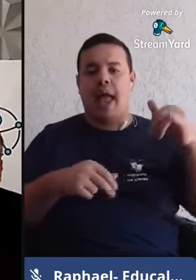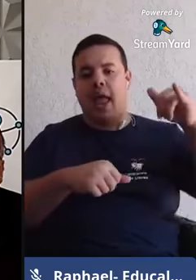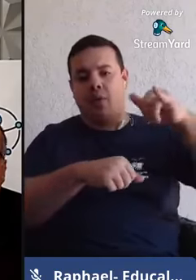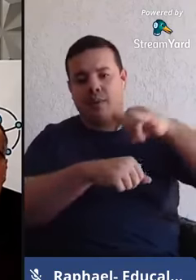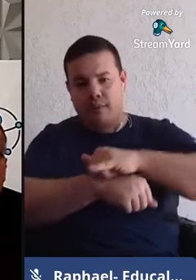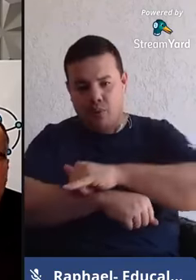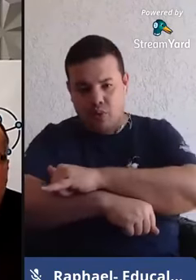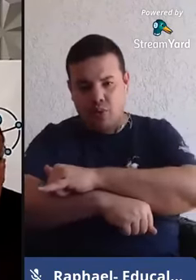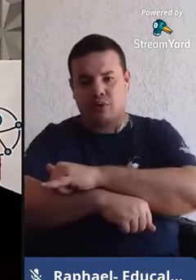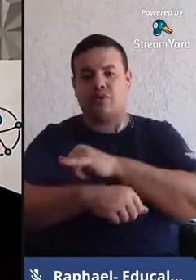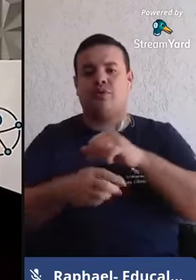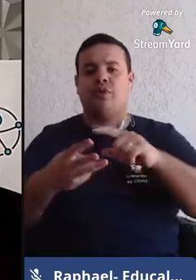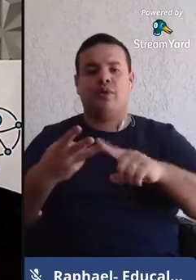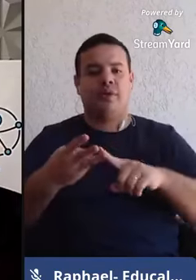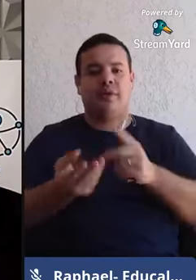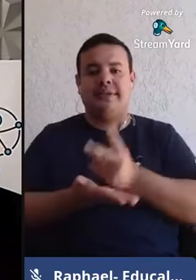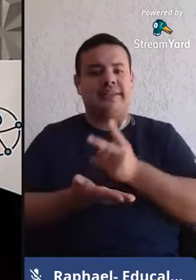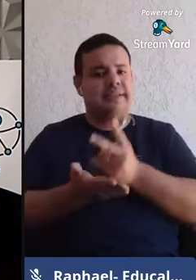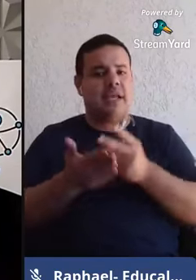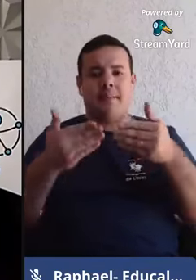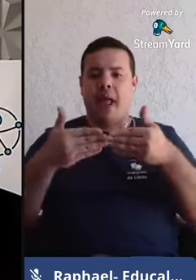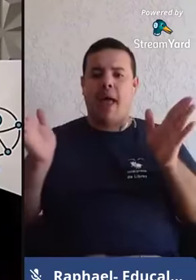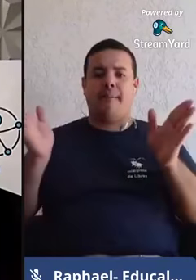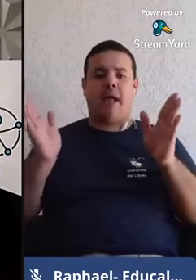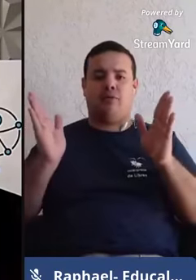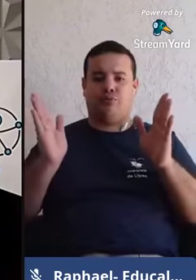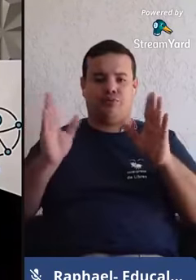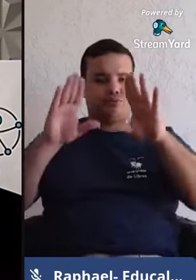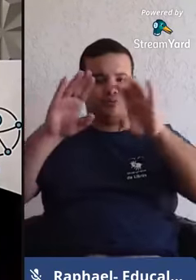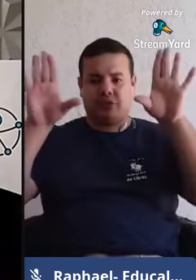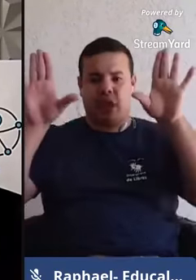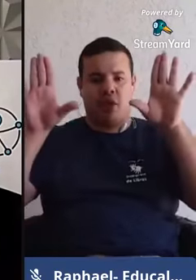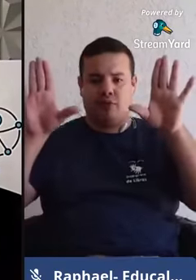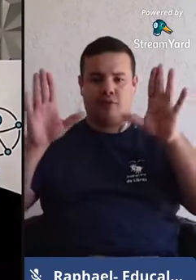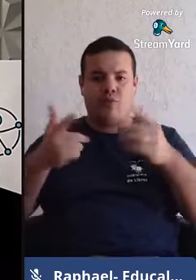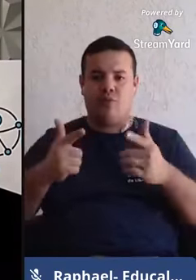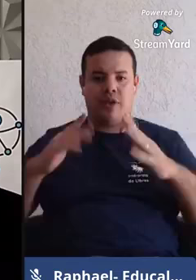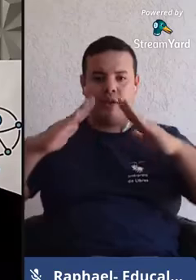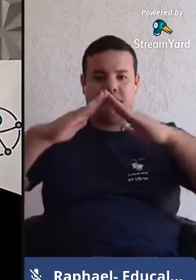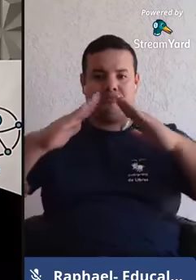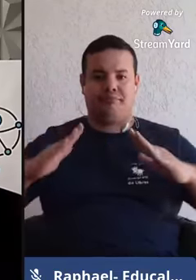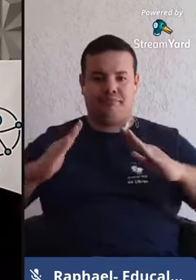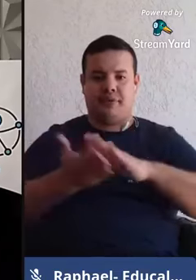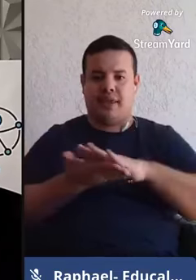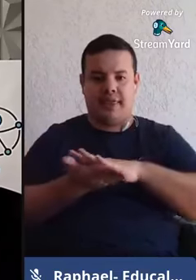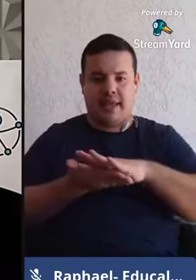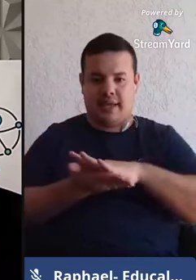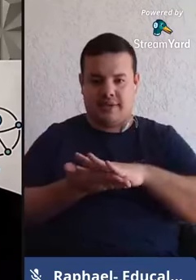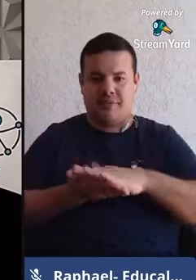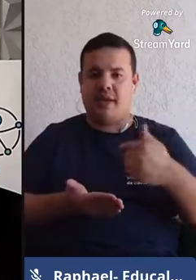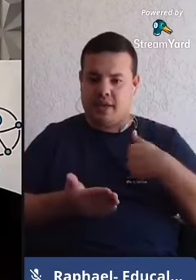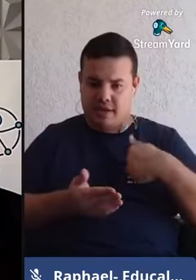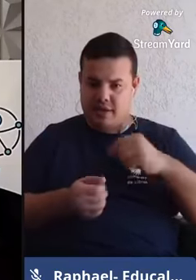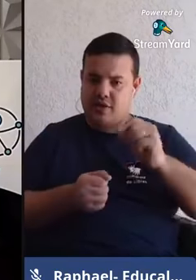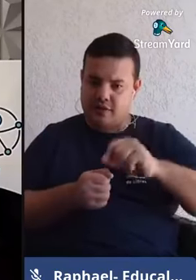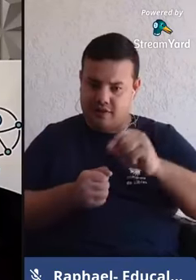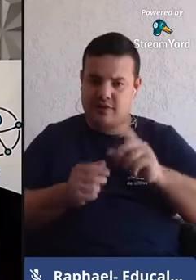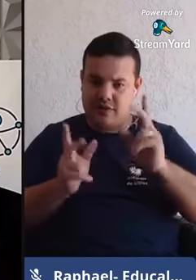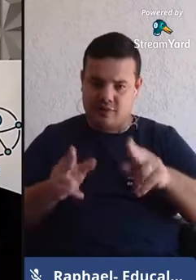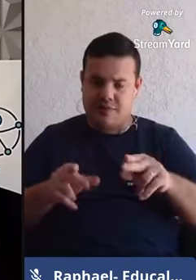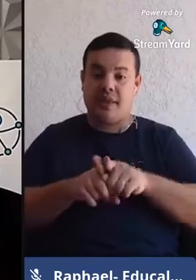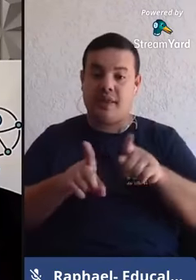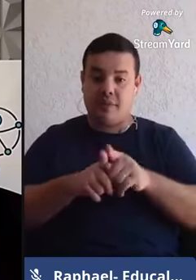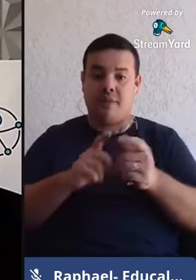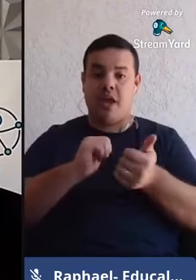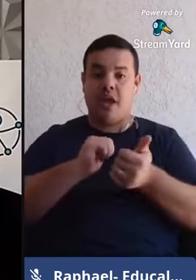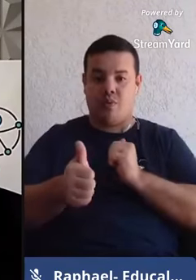e, enfim, sempre a céu aberto, né? Não em pavilhões de feira. E eu fiz isso com o Mobility. Em autódromos também. Então,